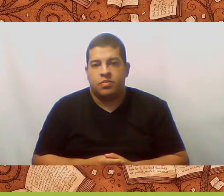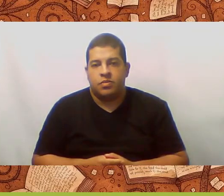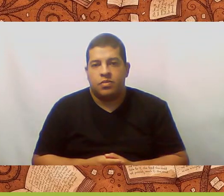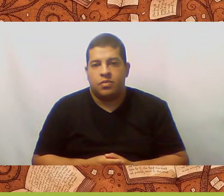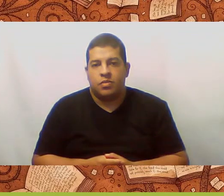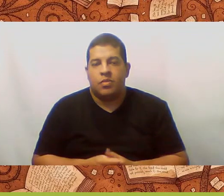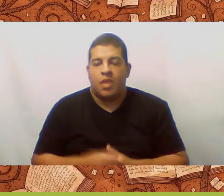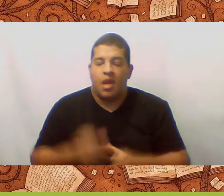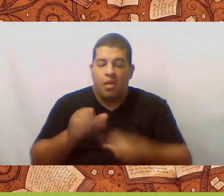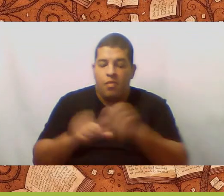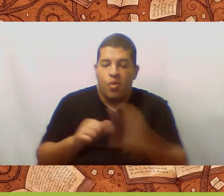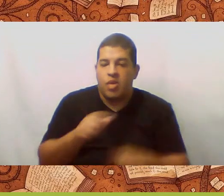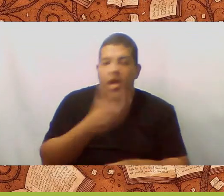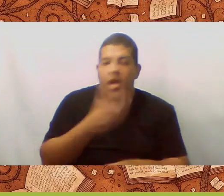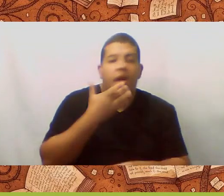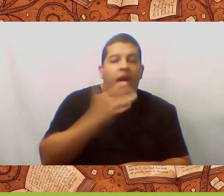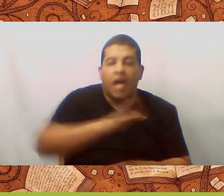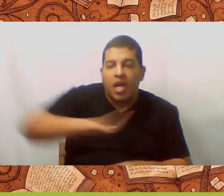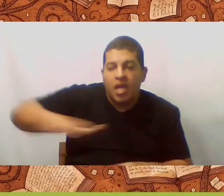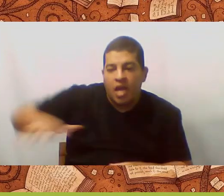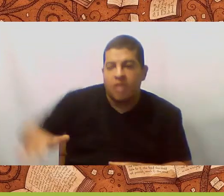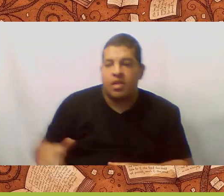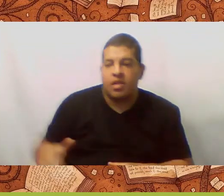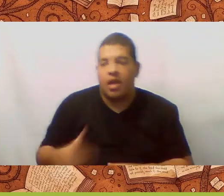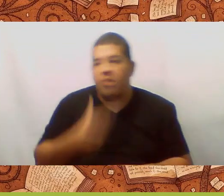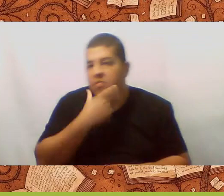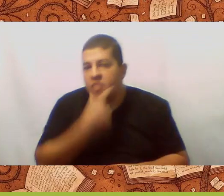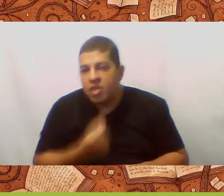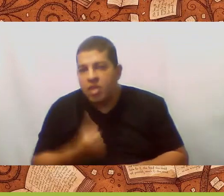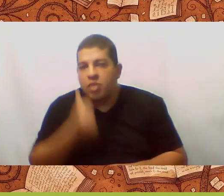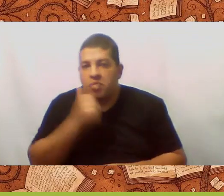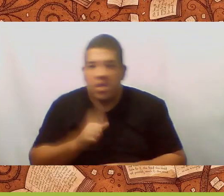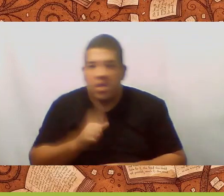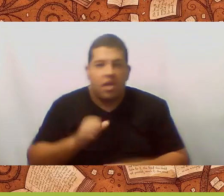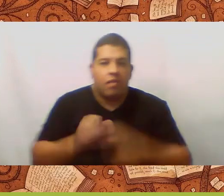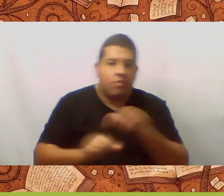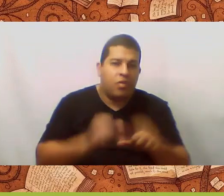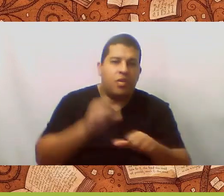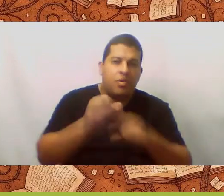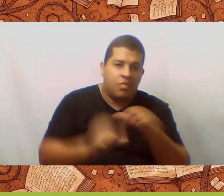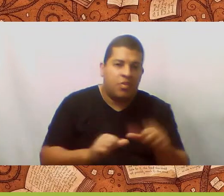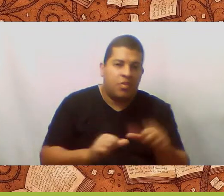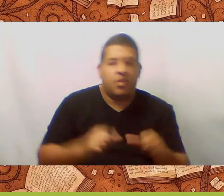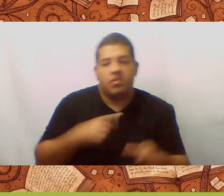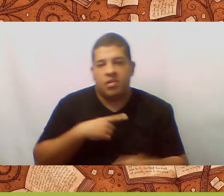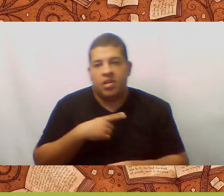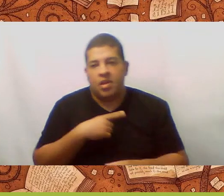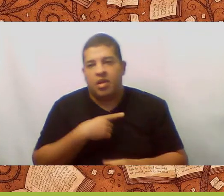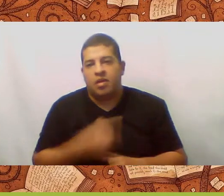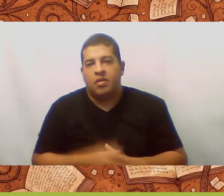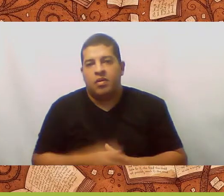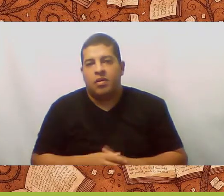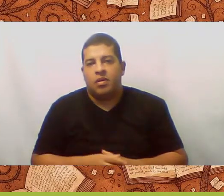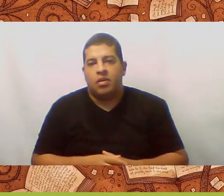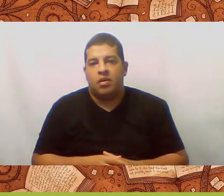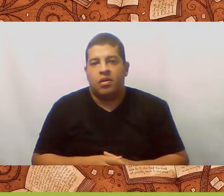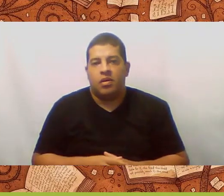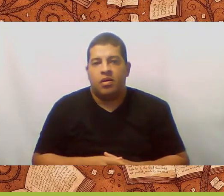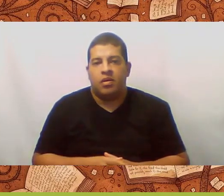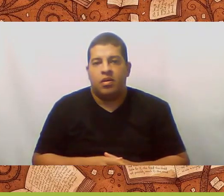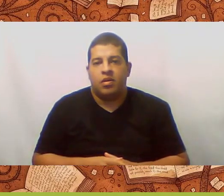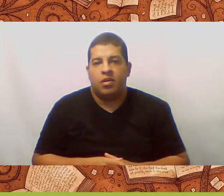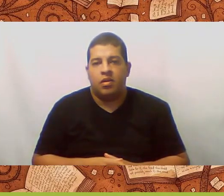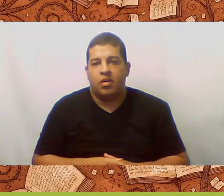numa menina. Né? Então, Mata-se uma Criança, na obra do Leclerc, significava, portanto, a morte